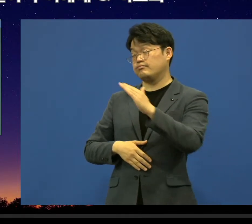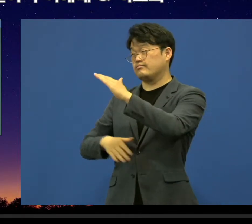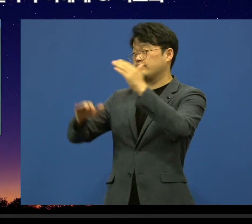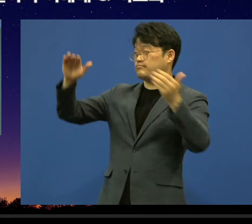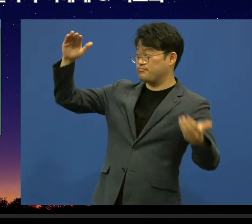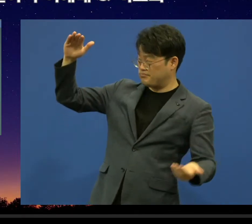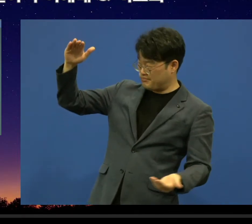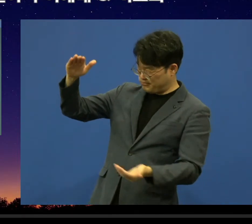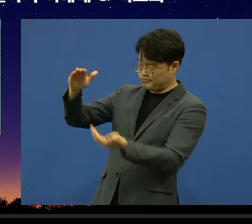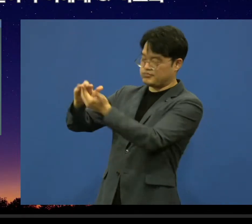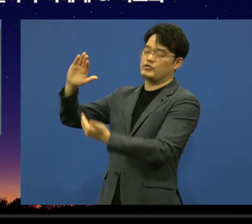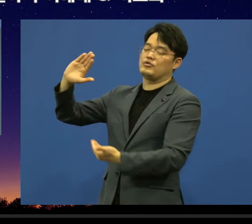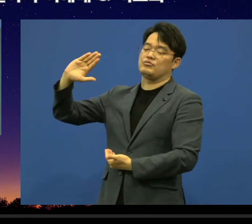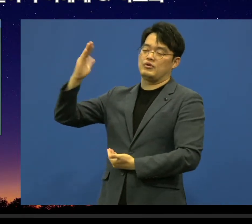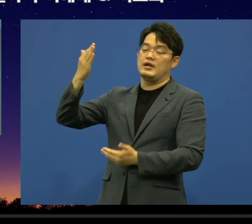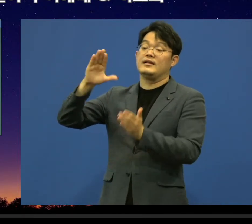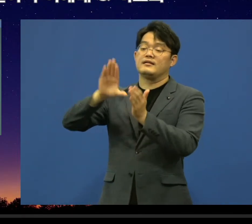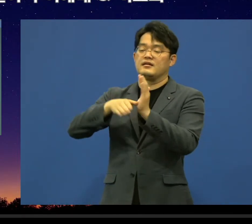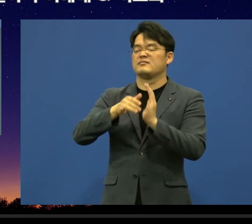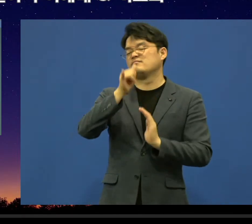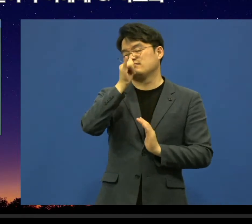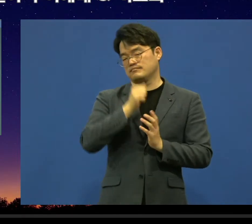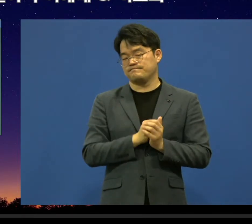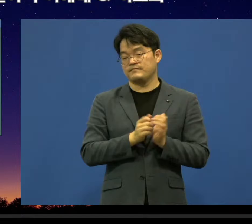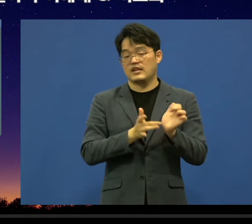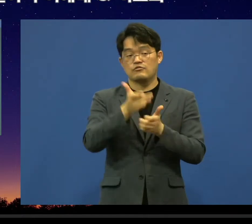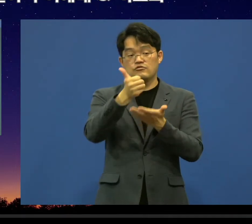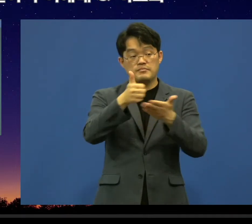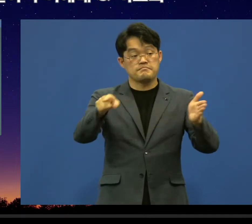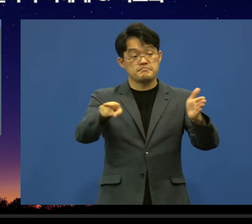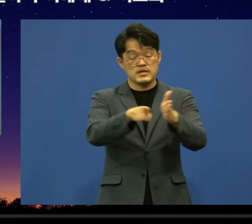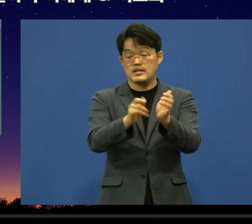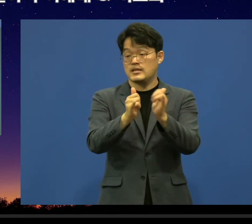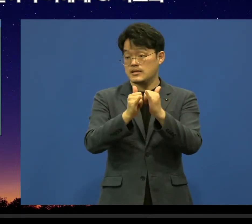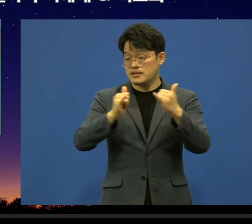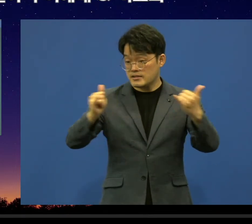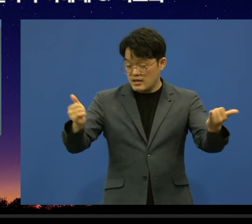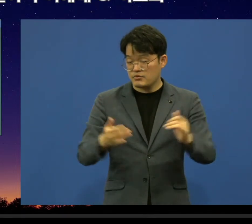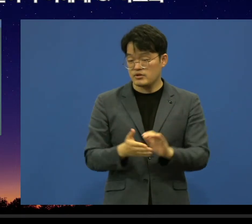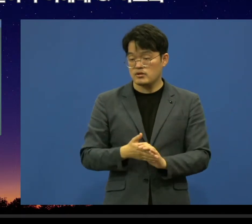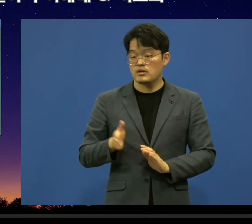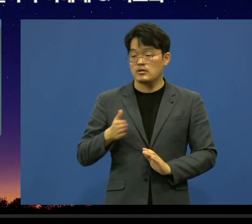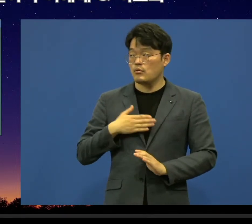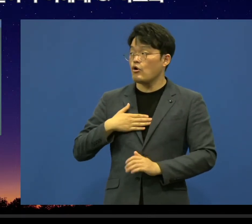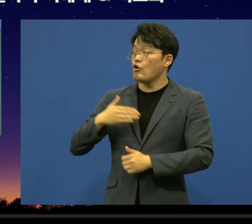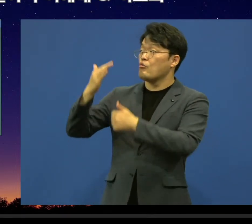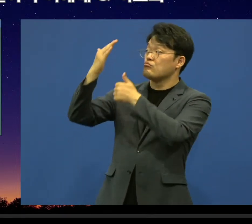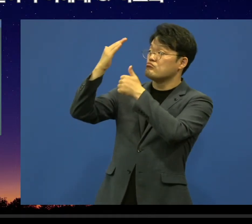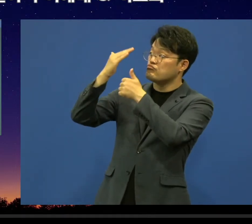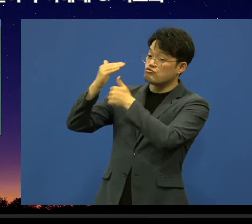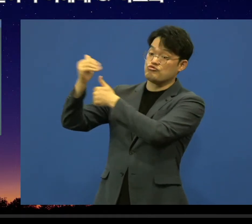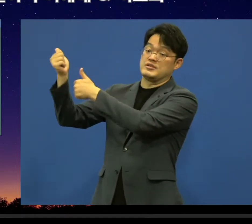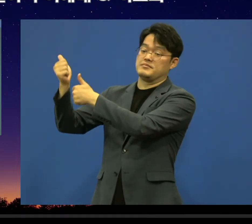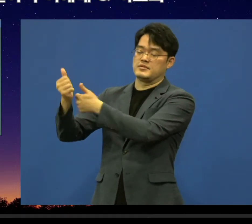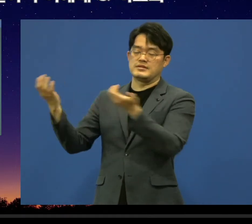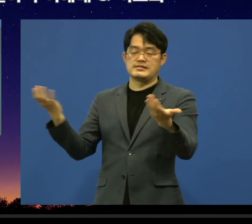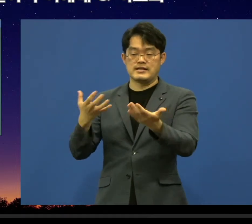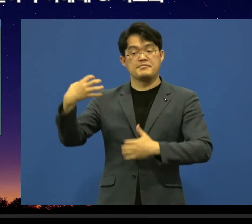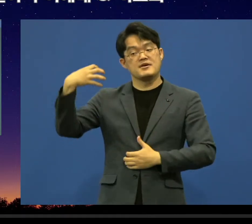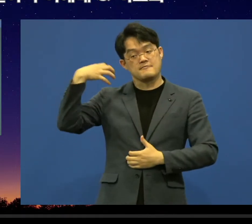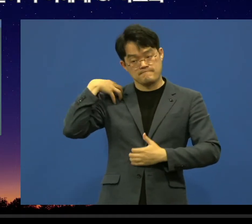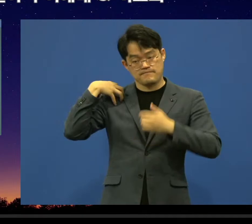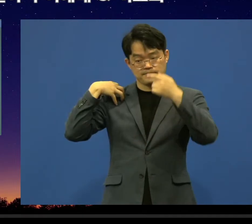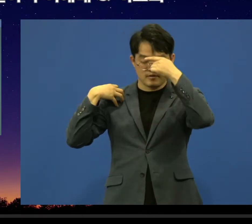순간이 되면 누구나 다 이런 순간이 와요. 소명과 사명에 대한 거룩한